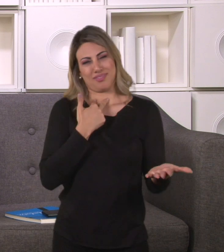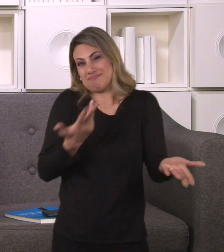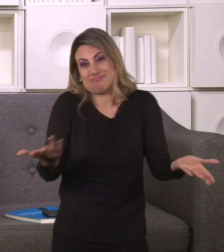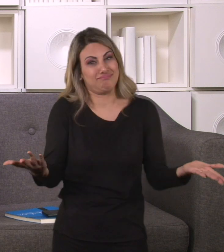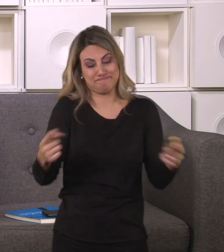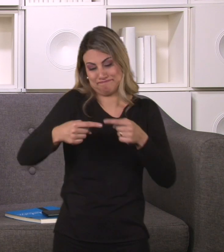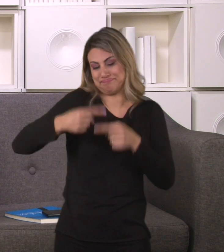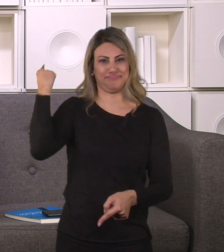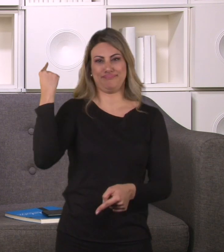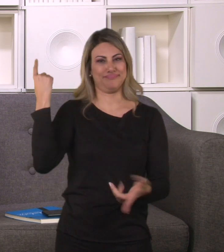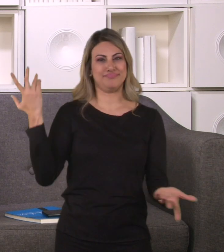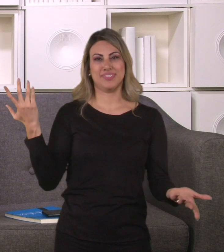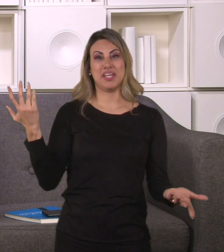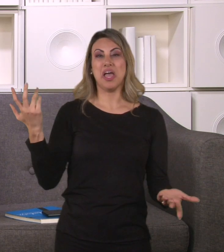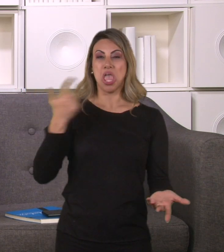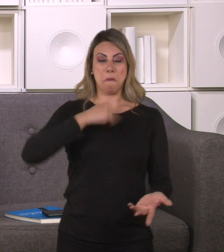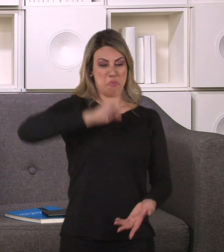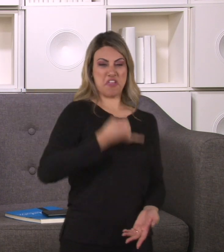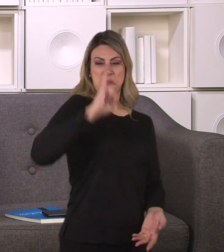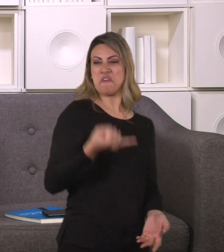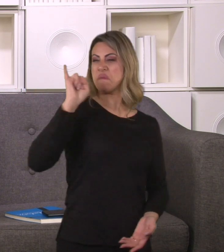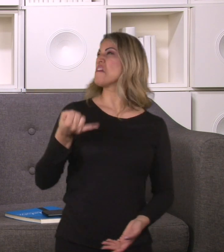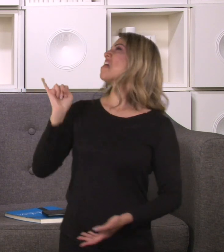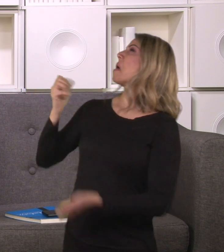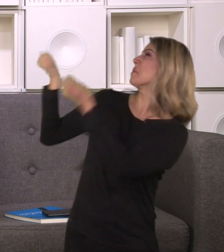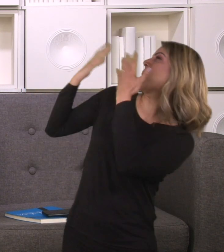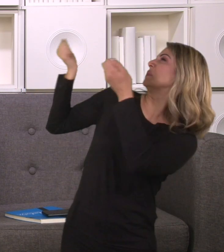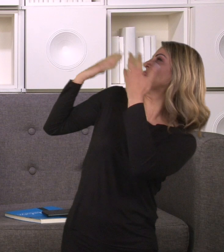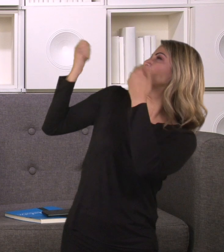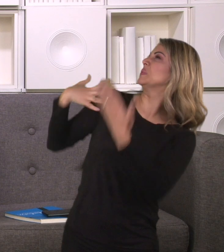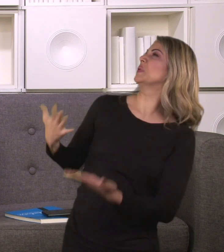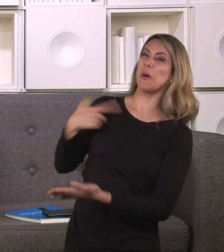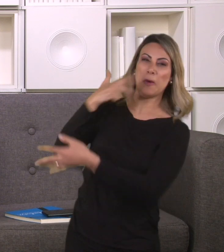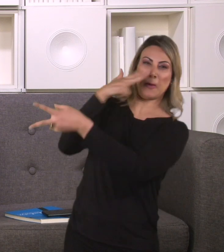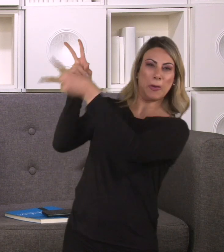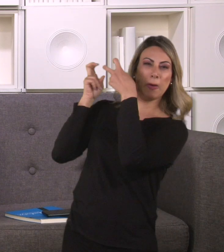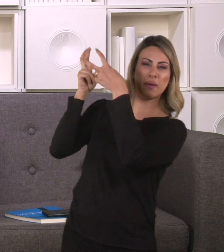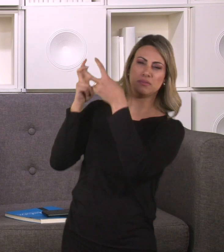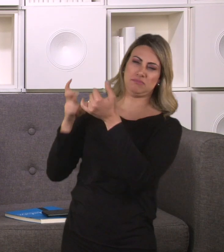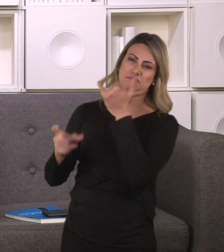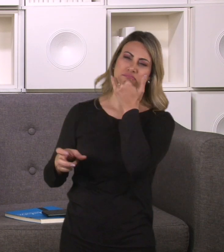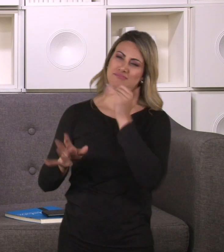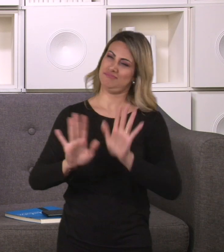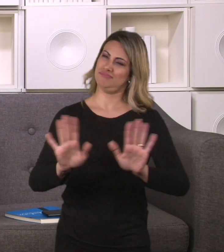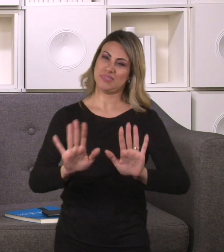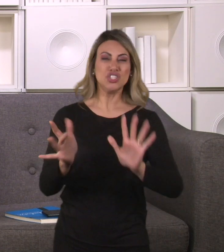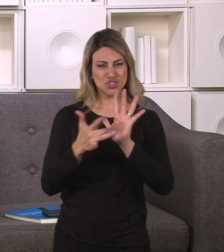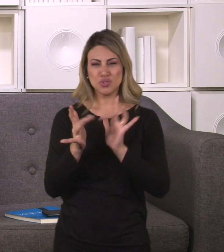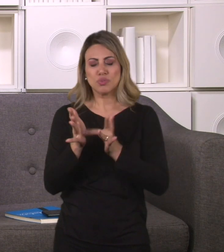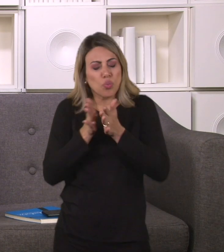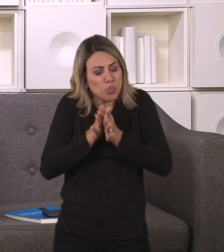especial. Jesus diz assim, não, eu não quero tratamento especial. Eu quero me submeter ao meu Pai e não vou rivalizar com Ele